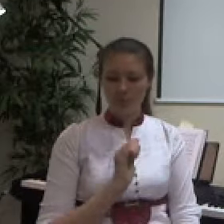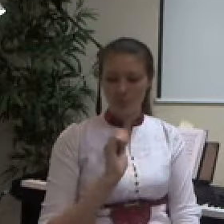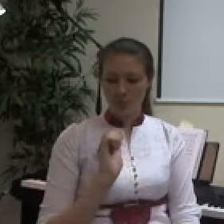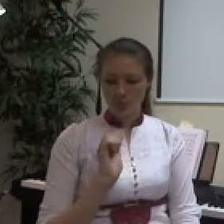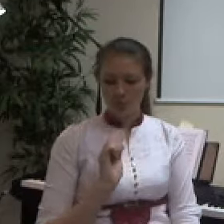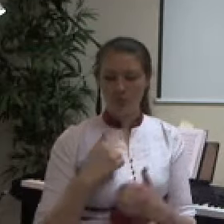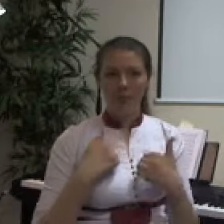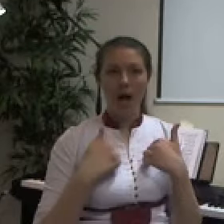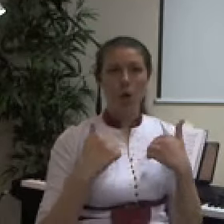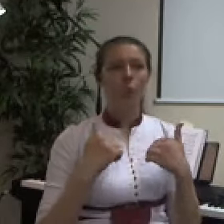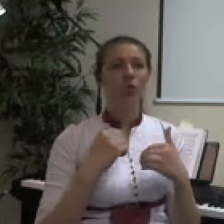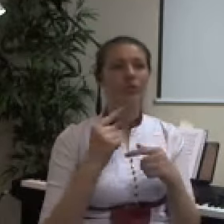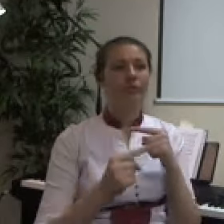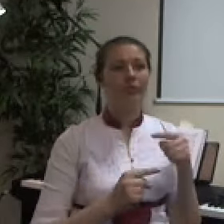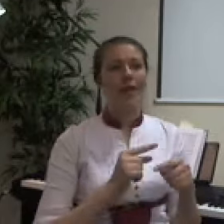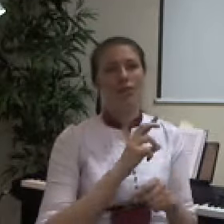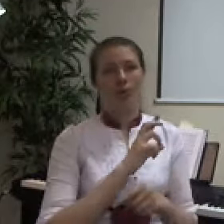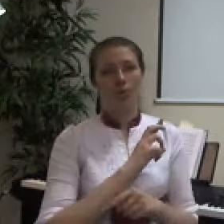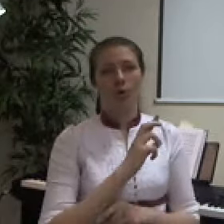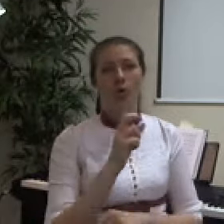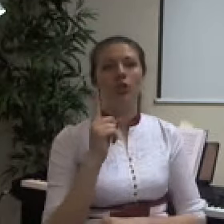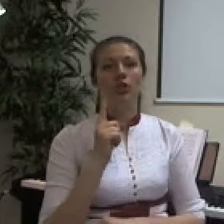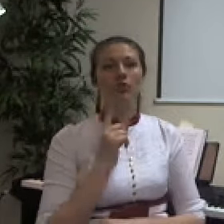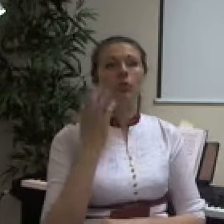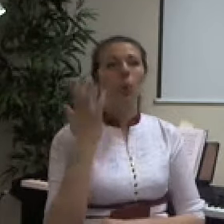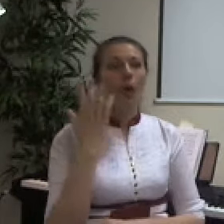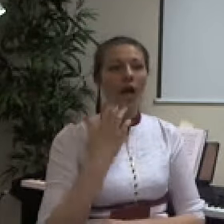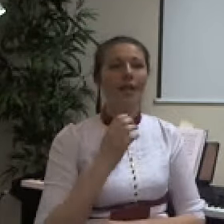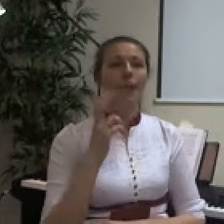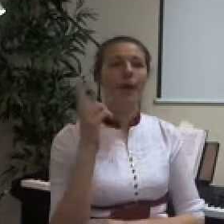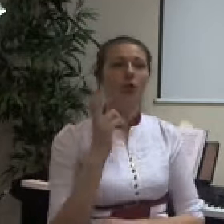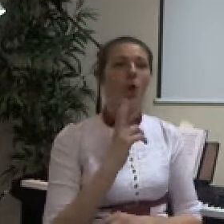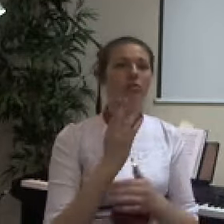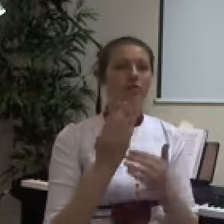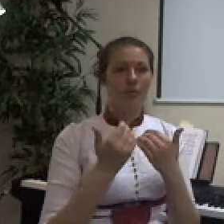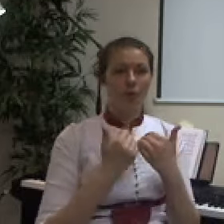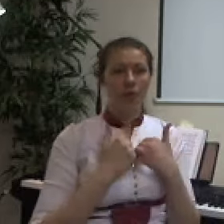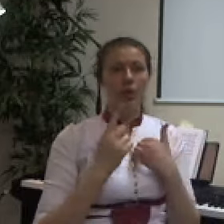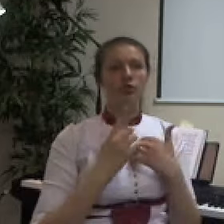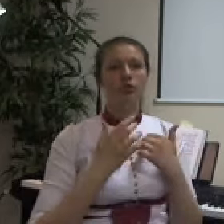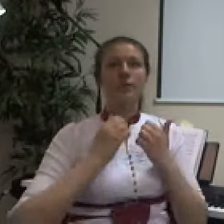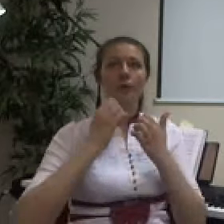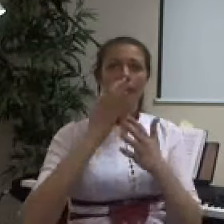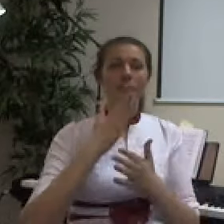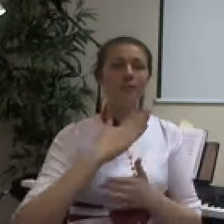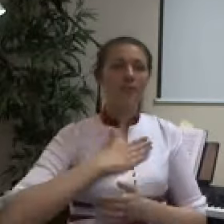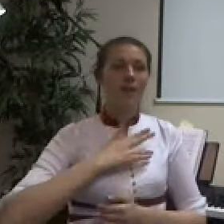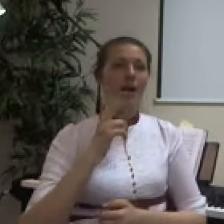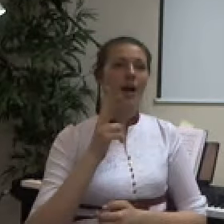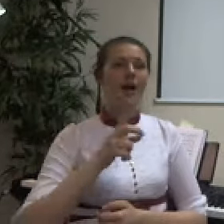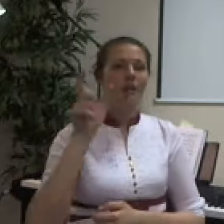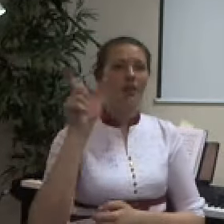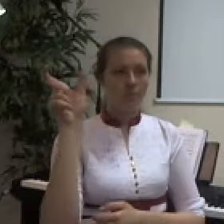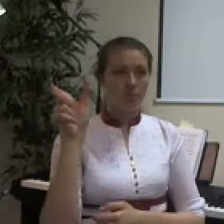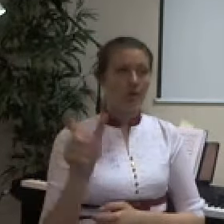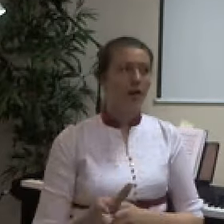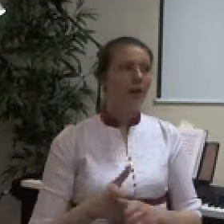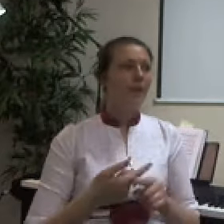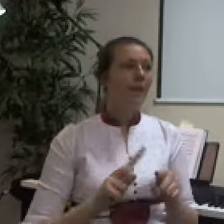Жду, когда придешь мне, чтоб забрать меня к себе.